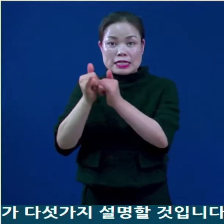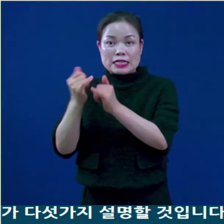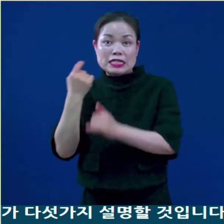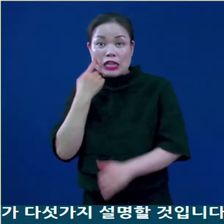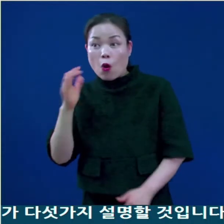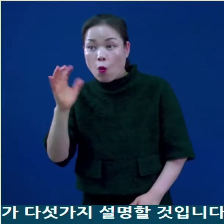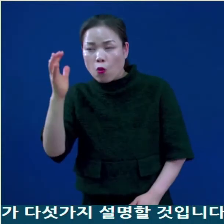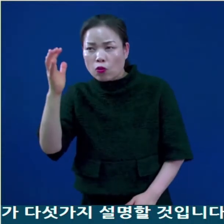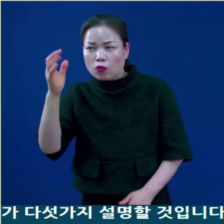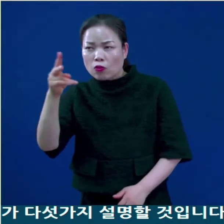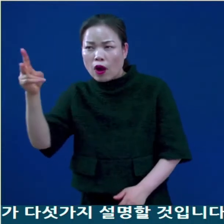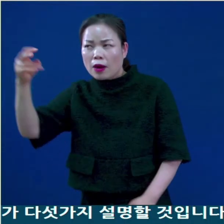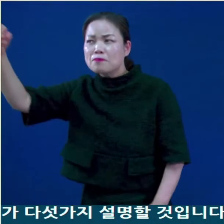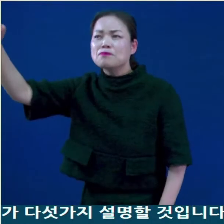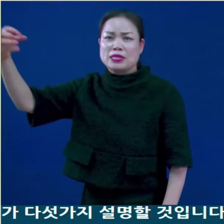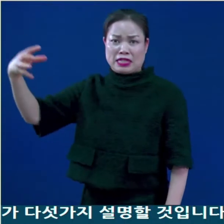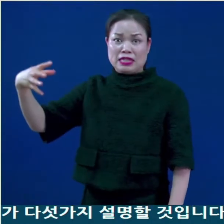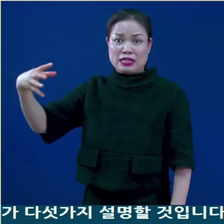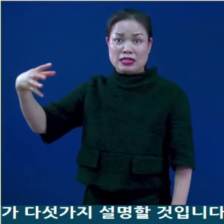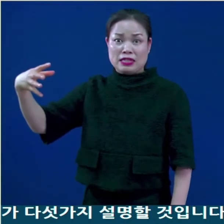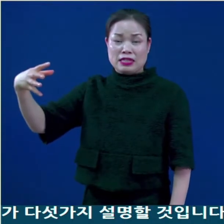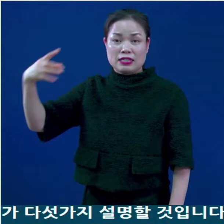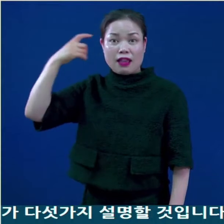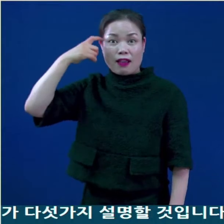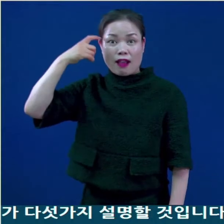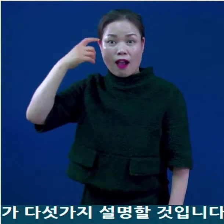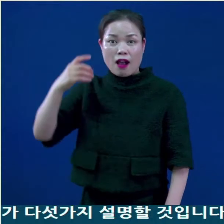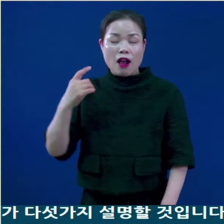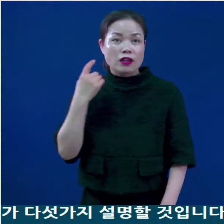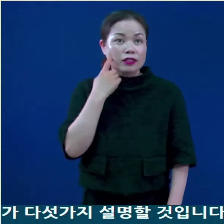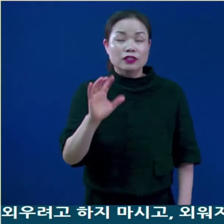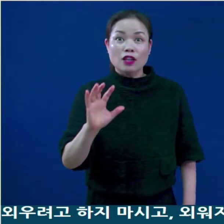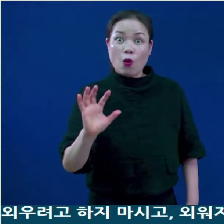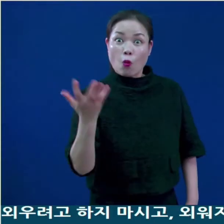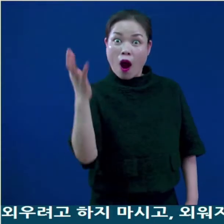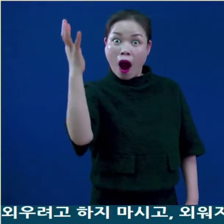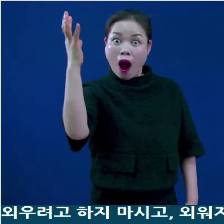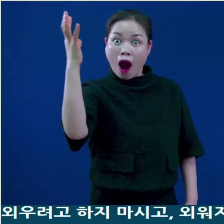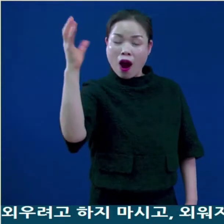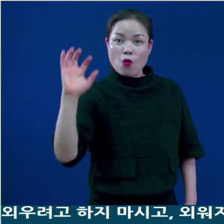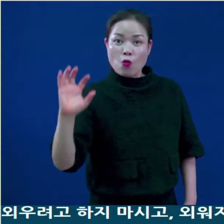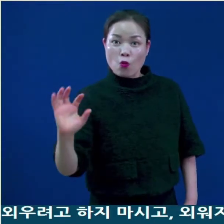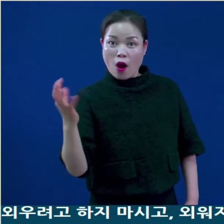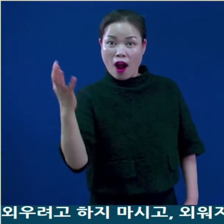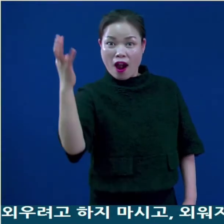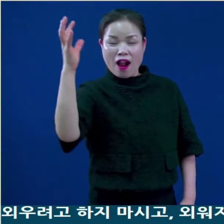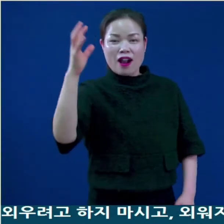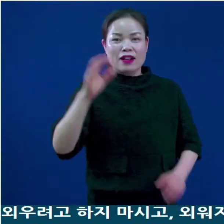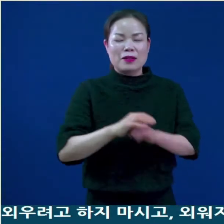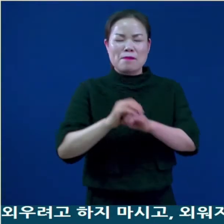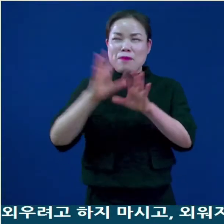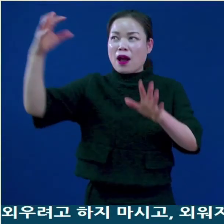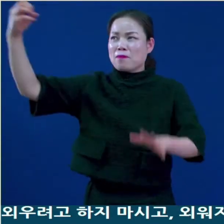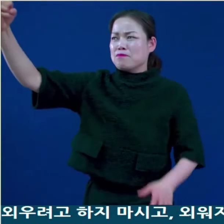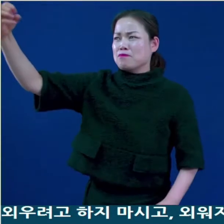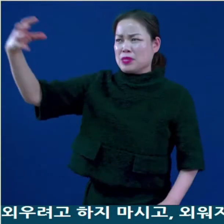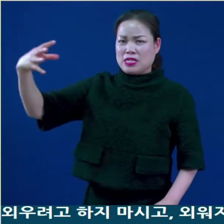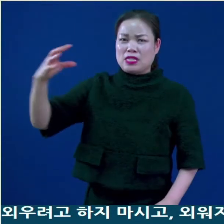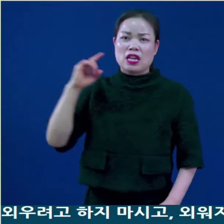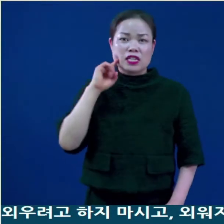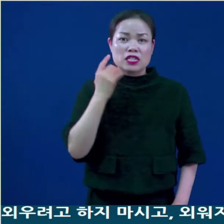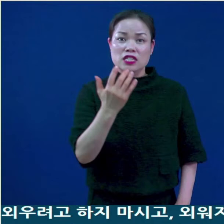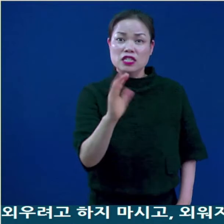영광 그러면 빛이랑 딱 연결을 시킬 수 있어야 됩니다. 그렇죠? 영광, 광이잖아요. 광, 빛이랑 연관시킬 수